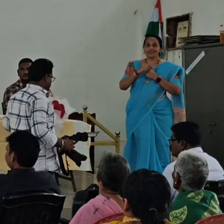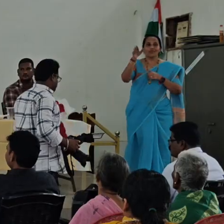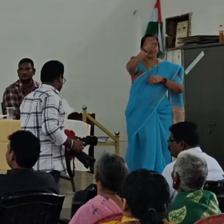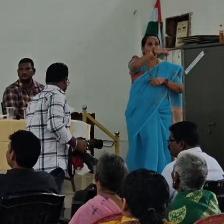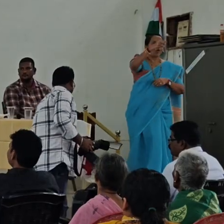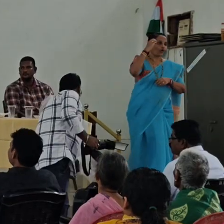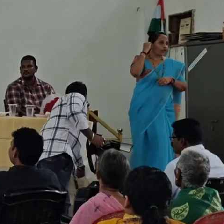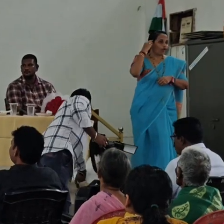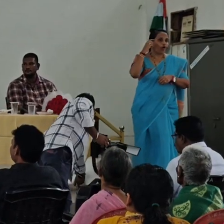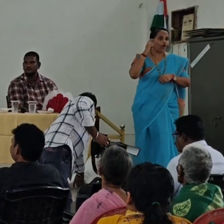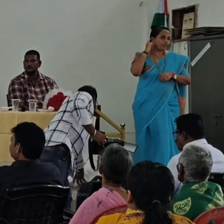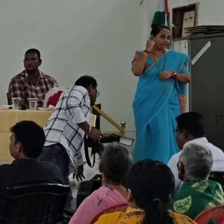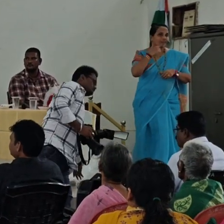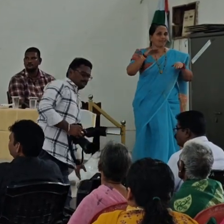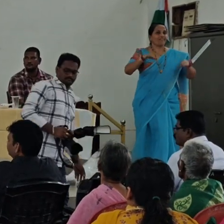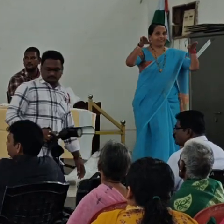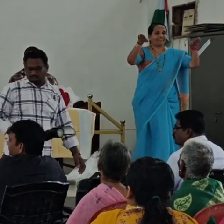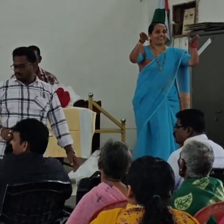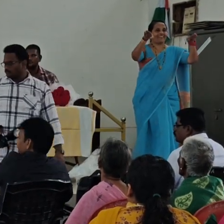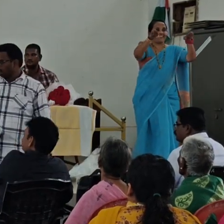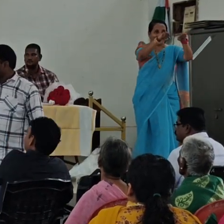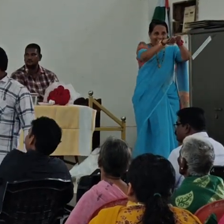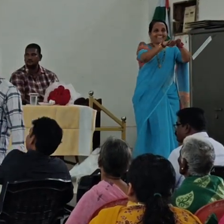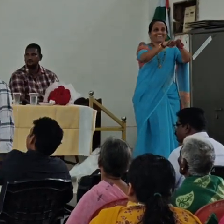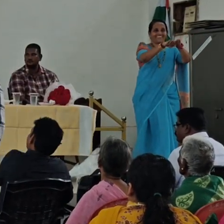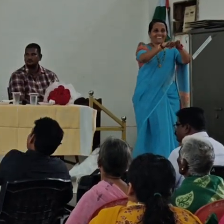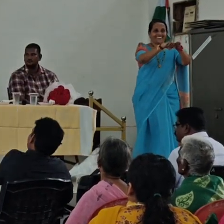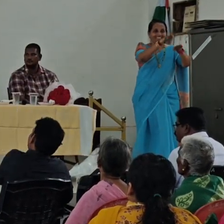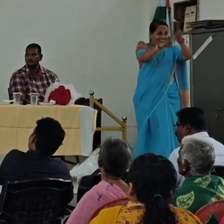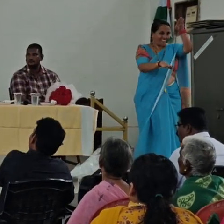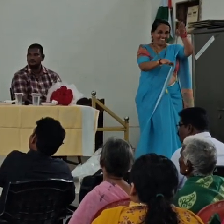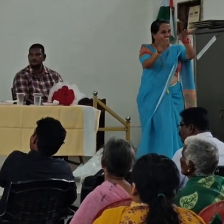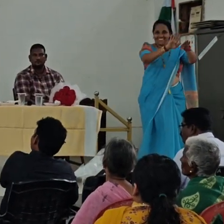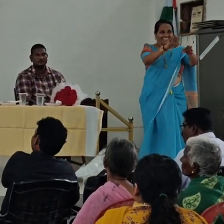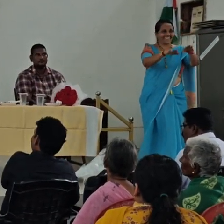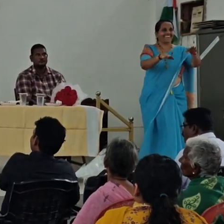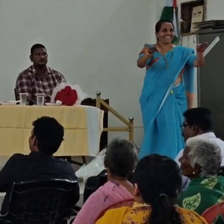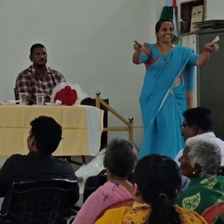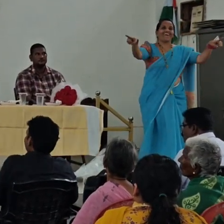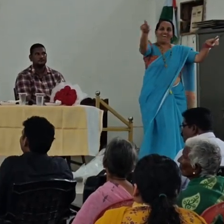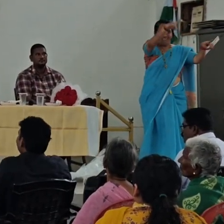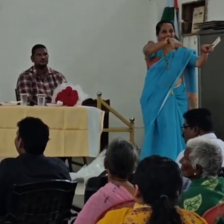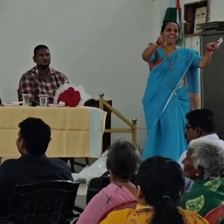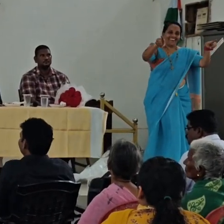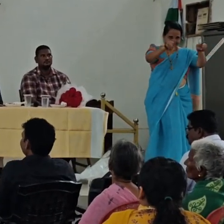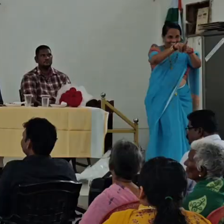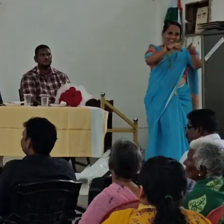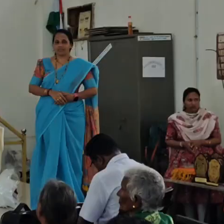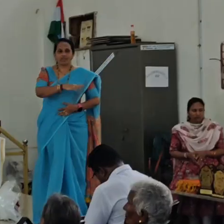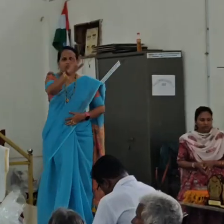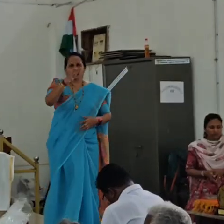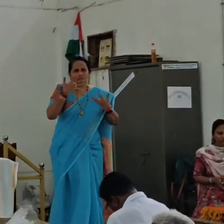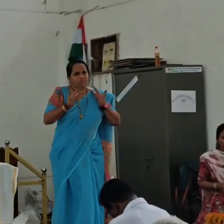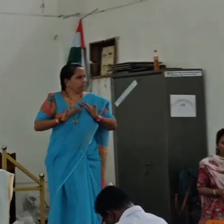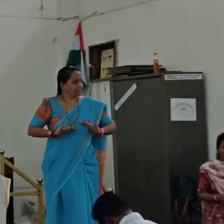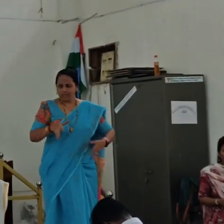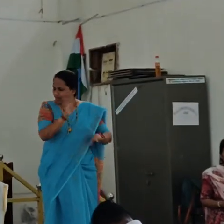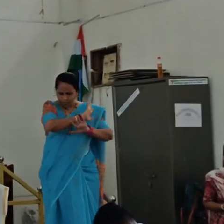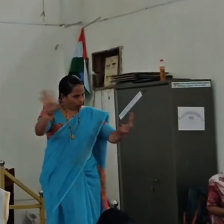సమానత్వం అనే దానికోసం మెసేజ్ ఇవ్వడానికి అంటే మనకి